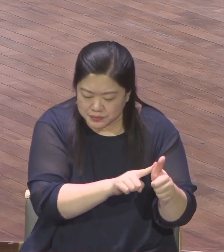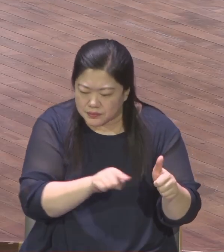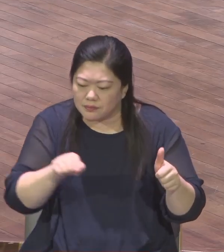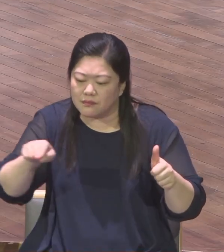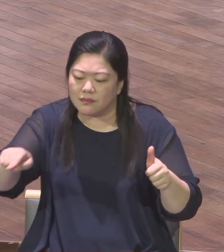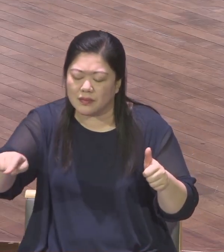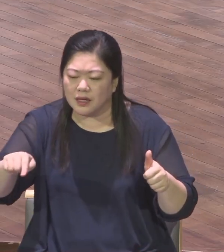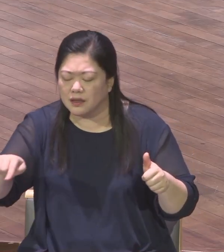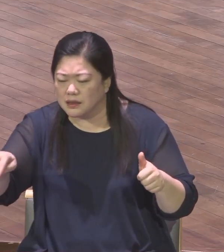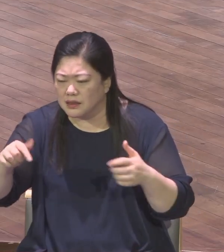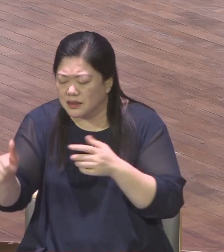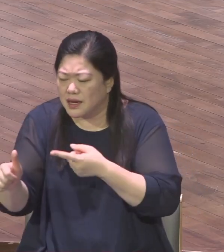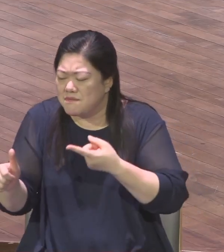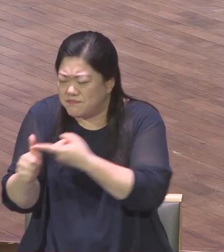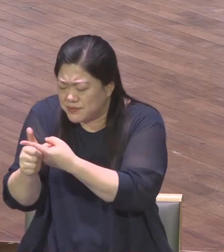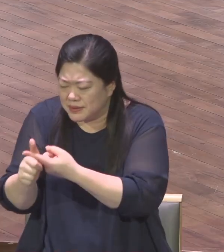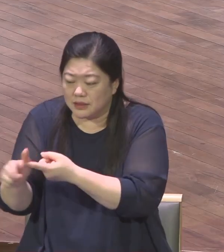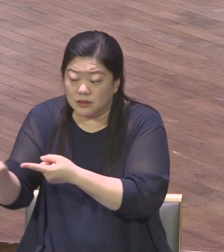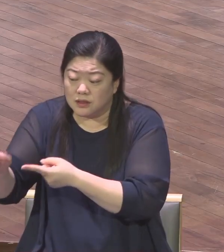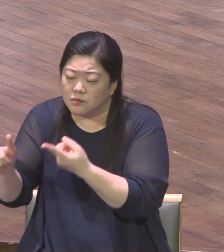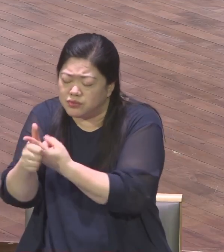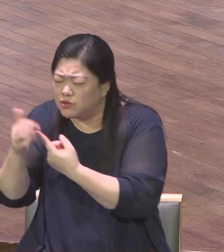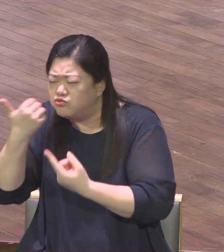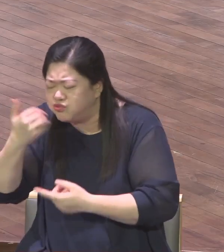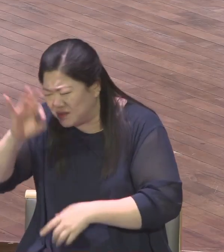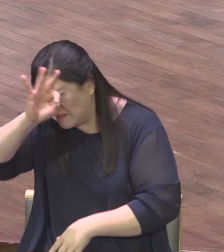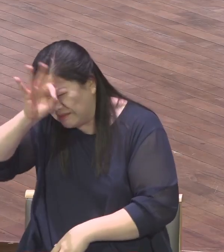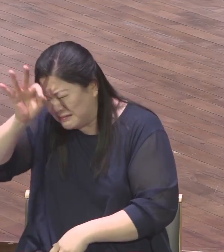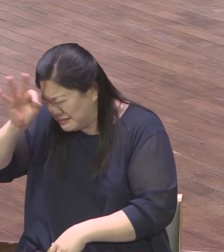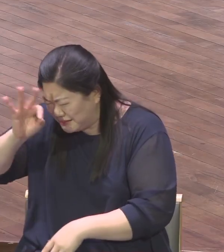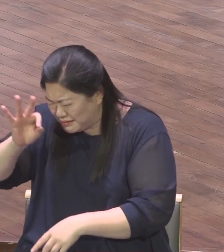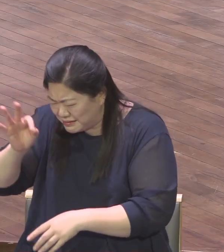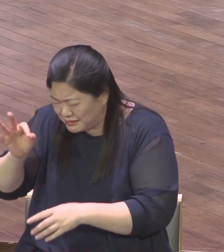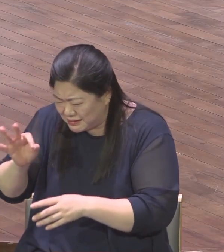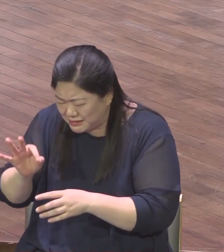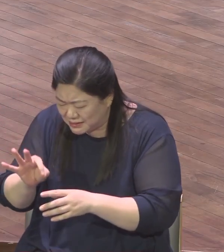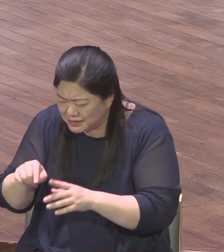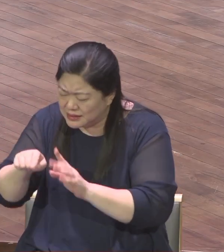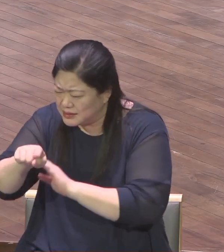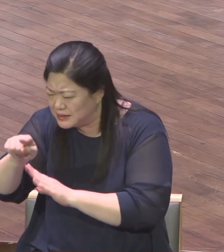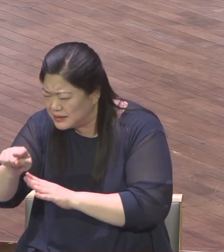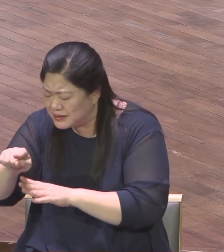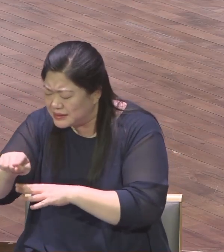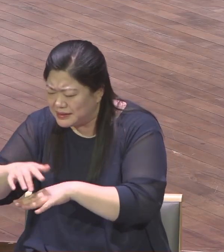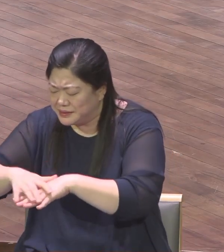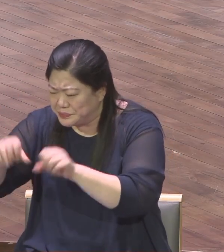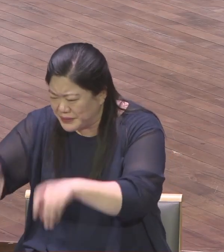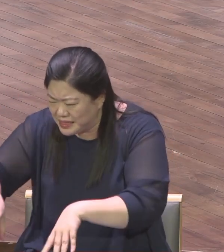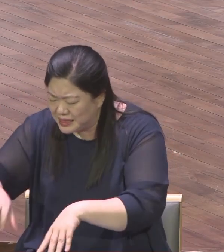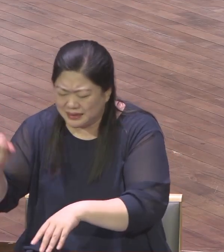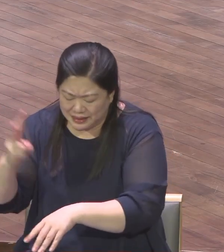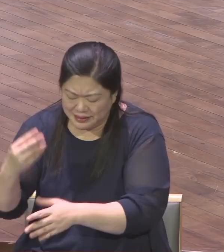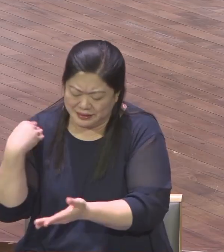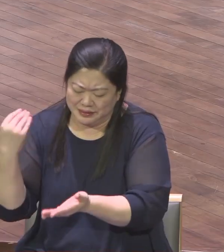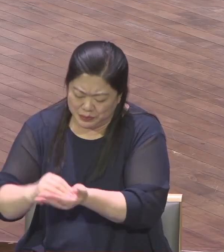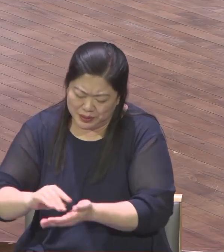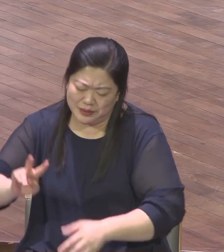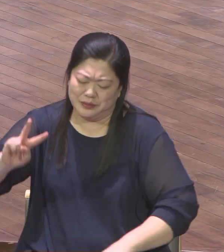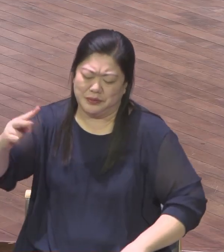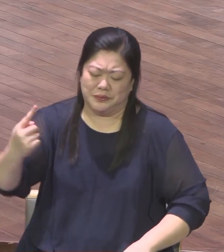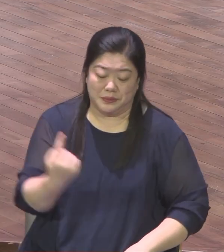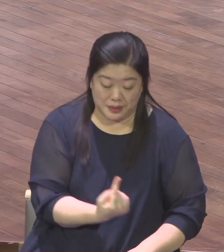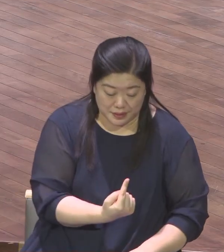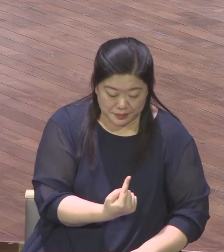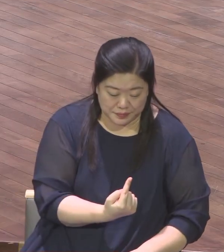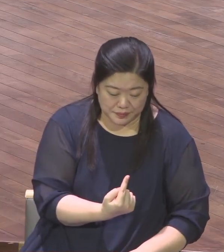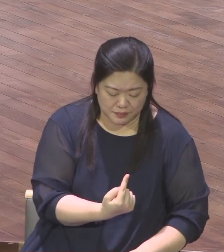암몬으로 도망가 버렸어. 그런데 남은 백성들을 이끌고 유다로 돌아오던 이 요하난이 자 이번에는 이